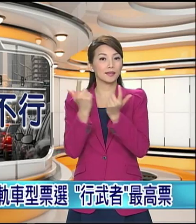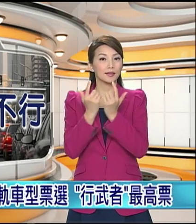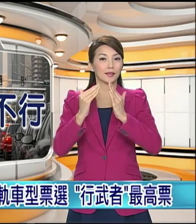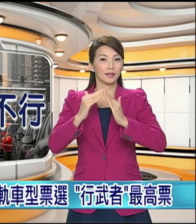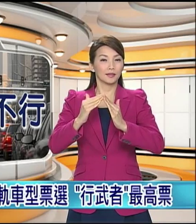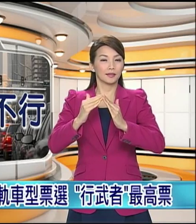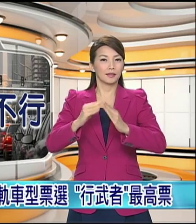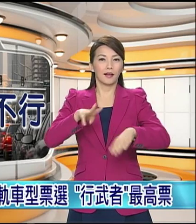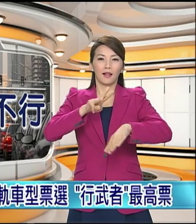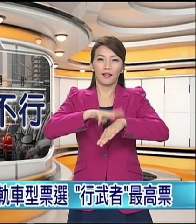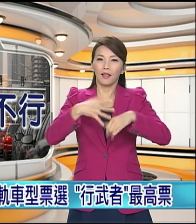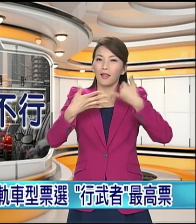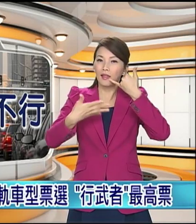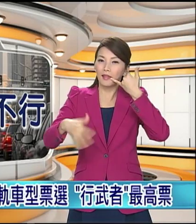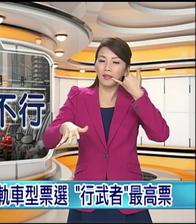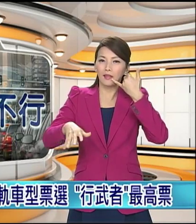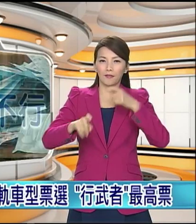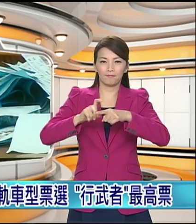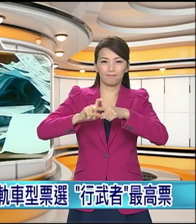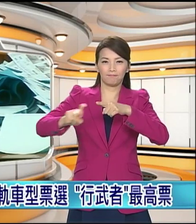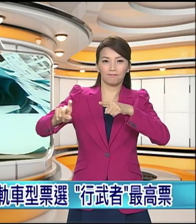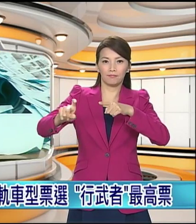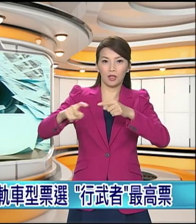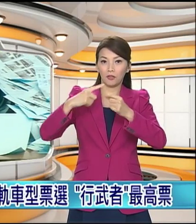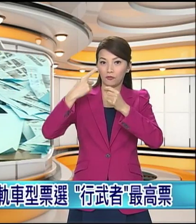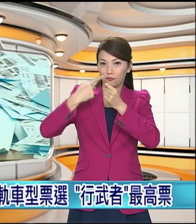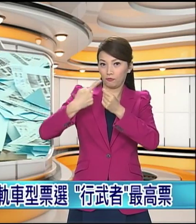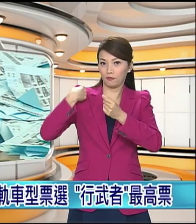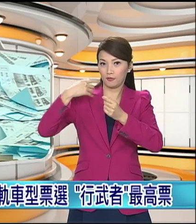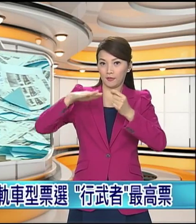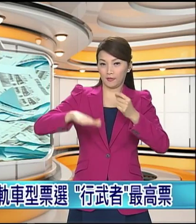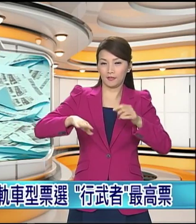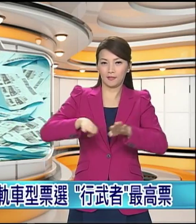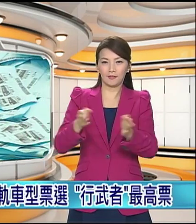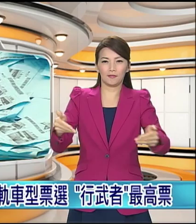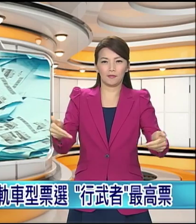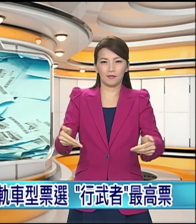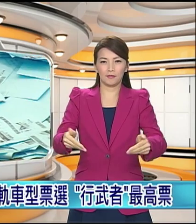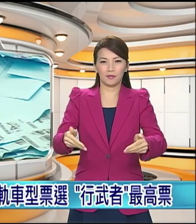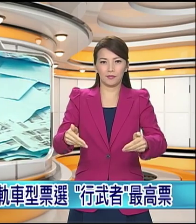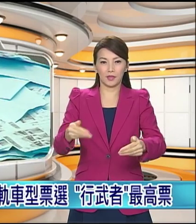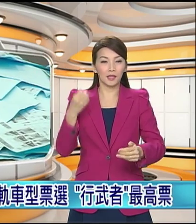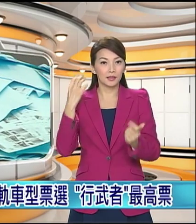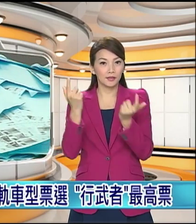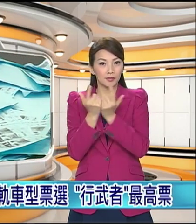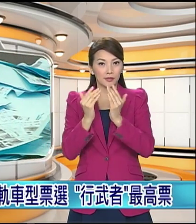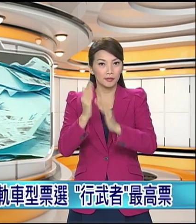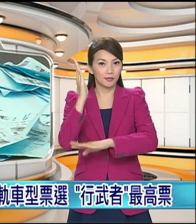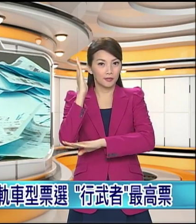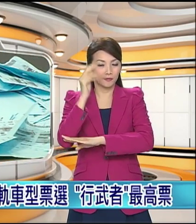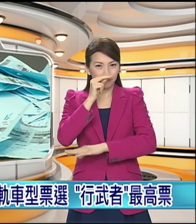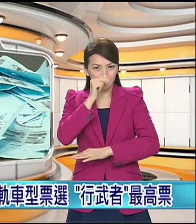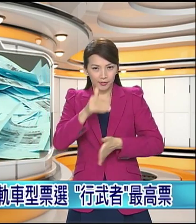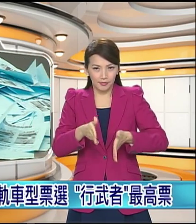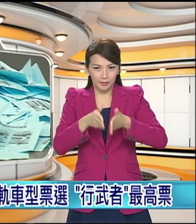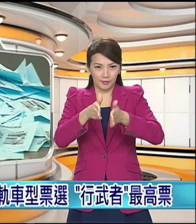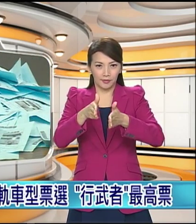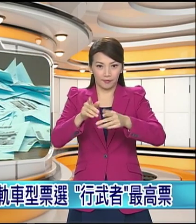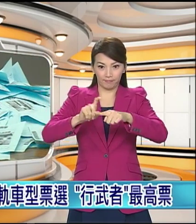新北市淡海轻轨在去年底正式动工，新北市政府还特别举行淡